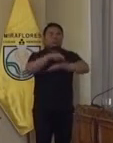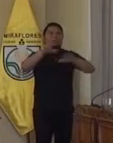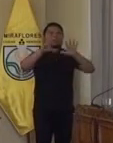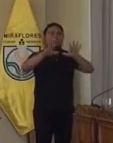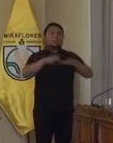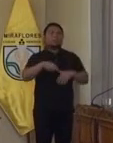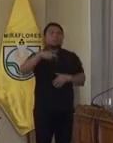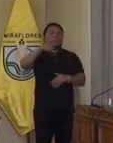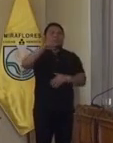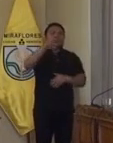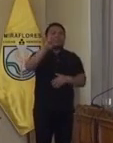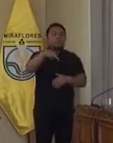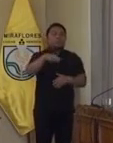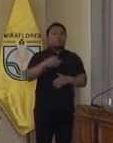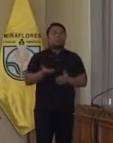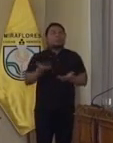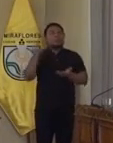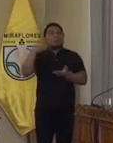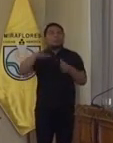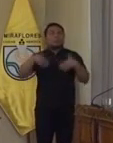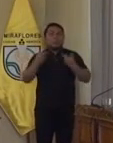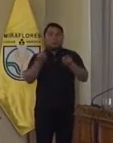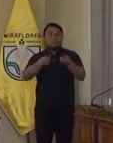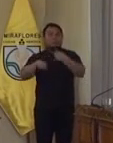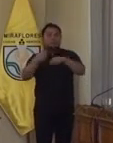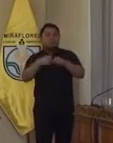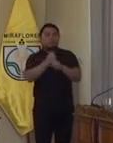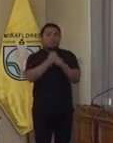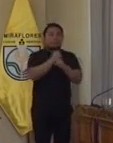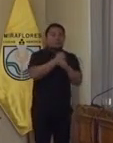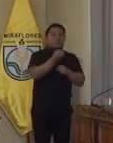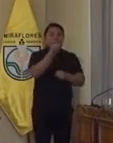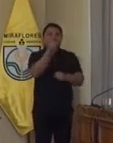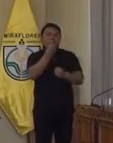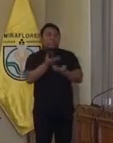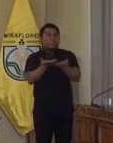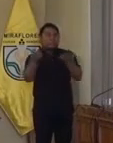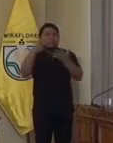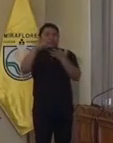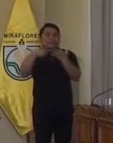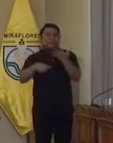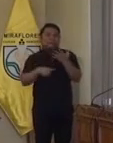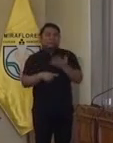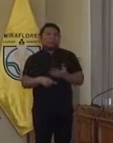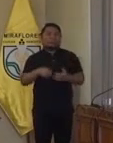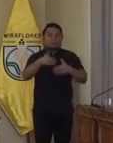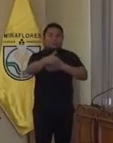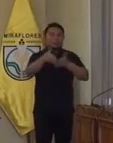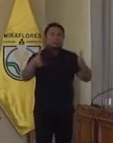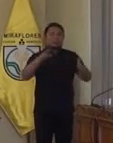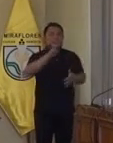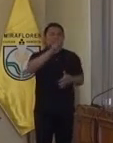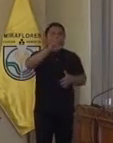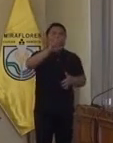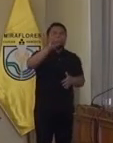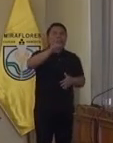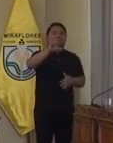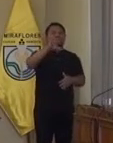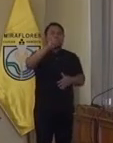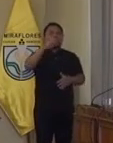de Malecón Cisneros, destinado para el giro de venta de café, snack, comida con un área de 23.50